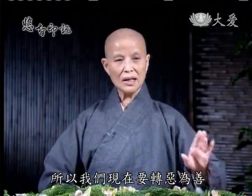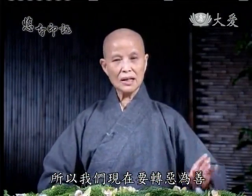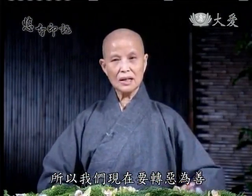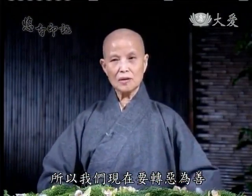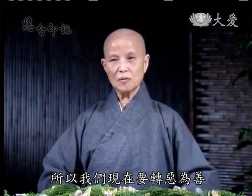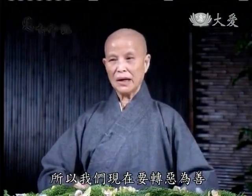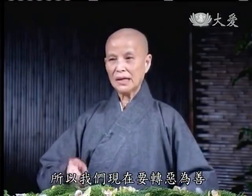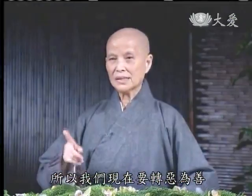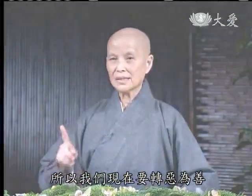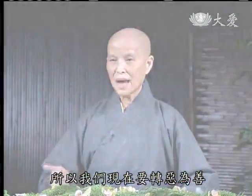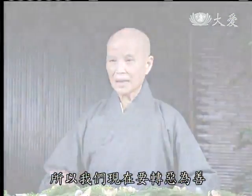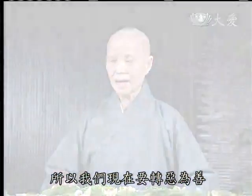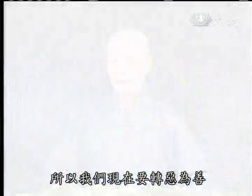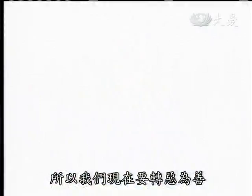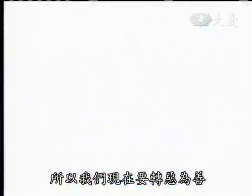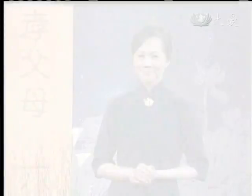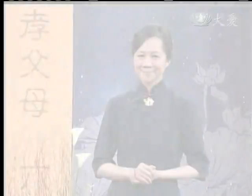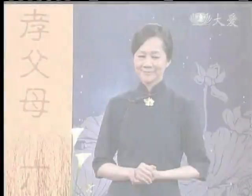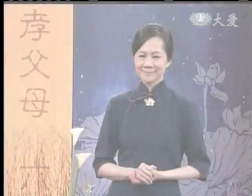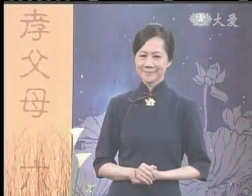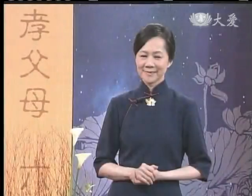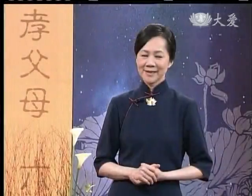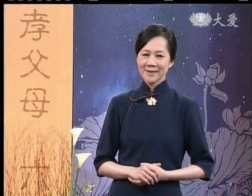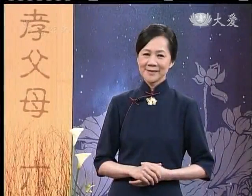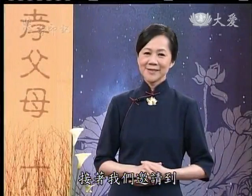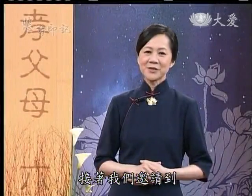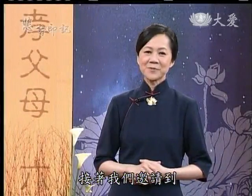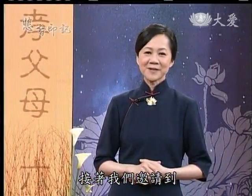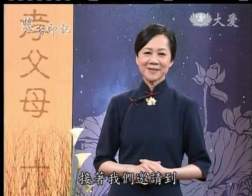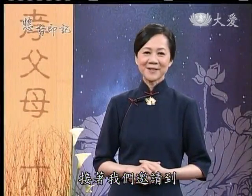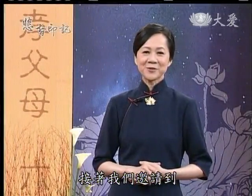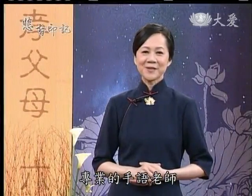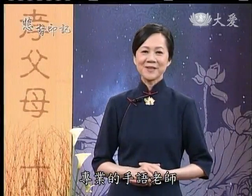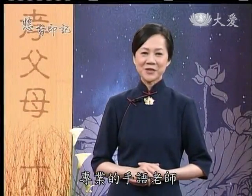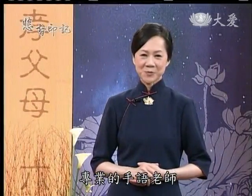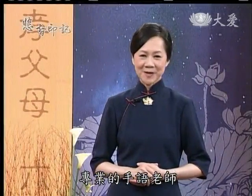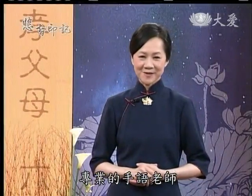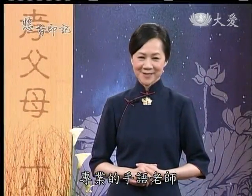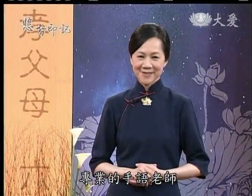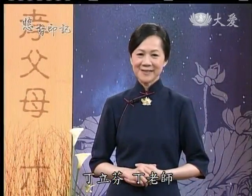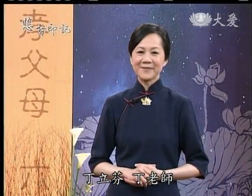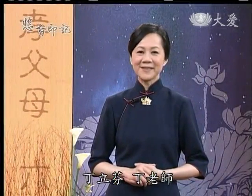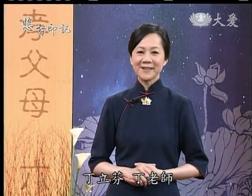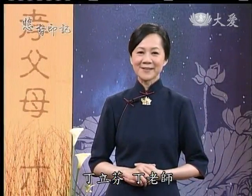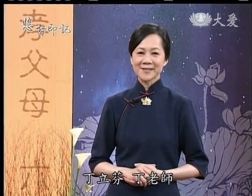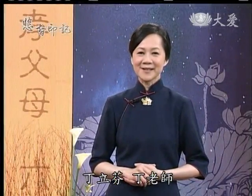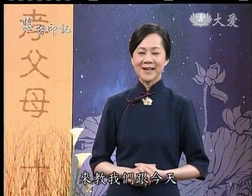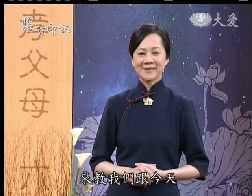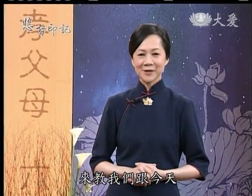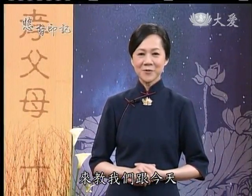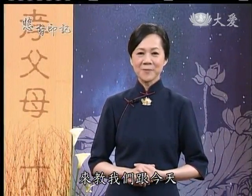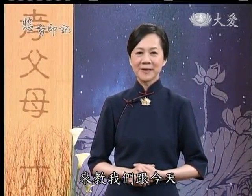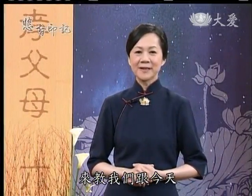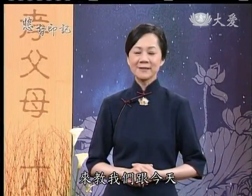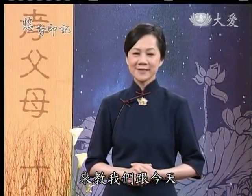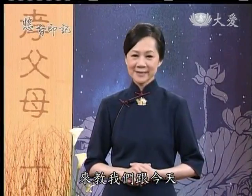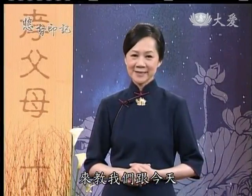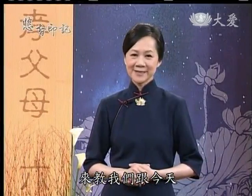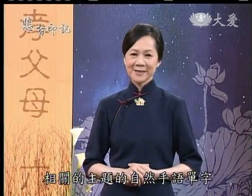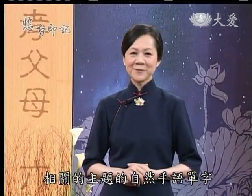恶为善呐、啊。 接着，我们邀请到专业的手语老师丁玲菲丁老师来教我们跟今天相